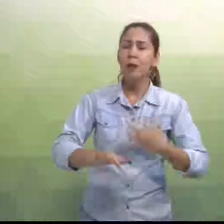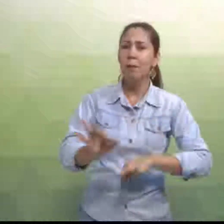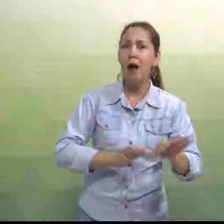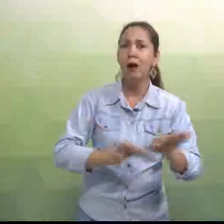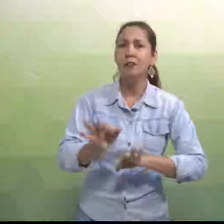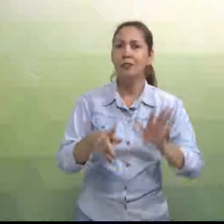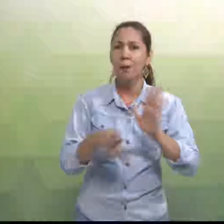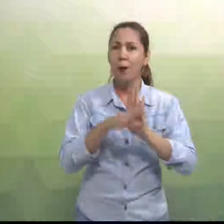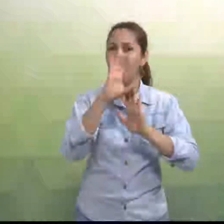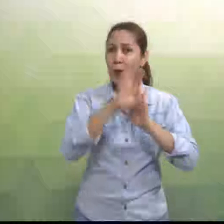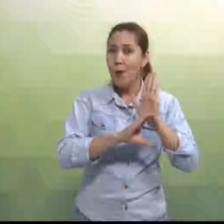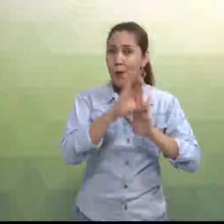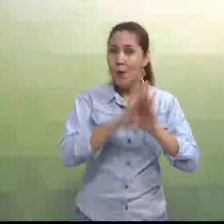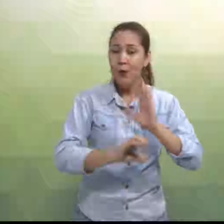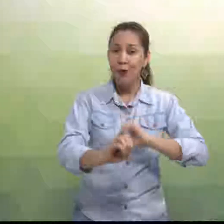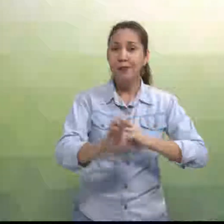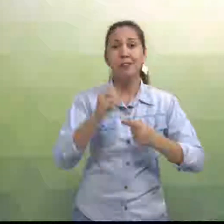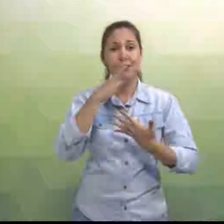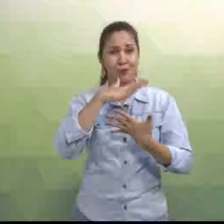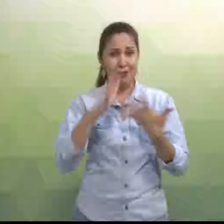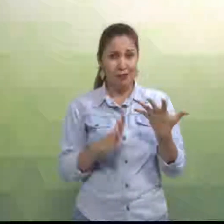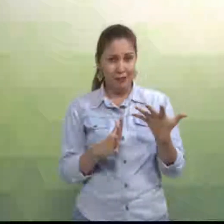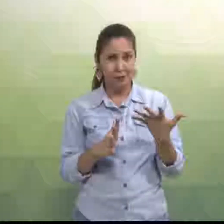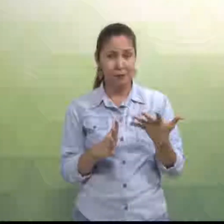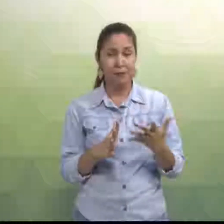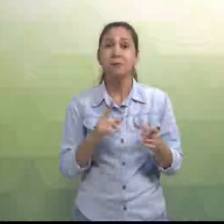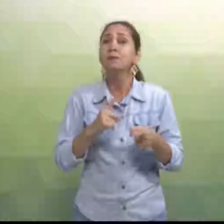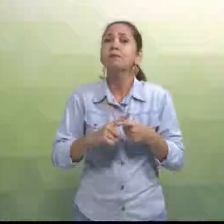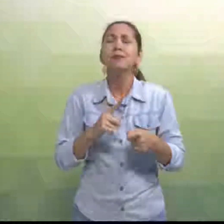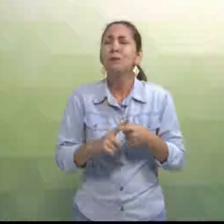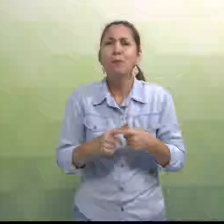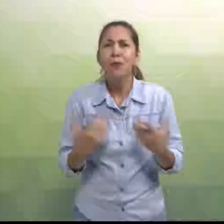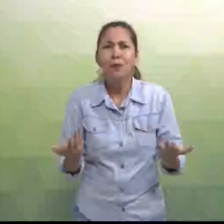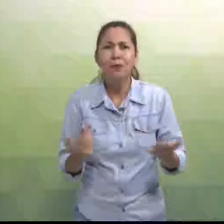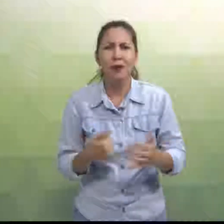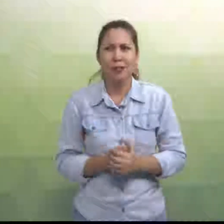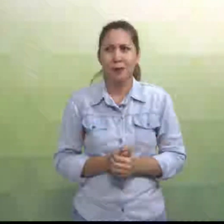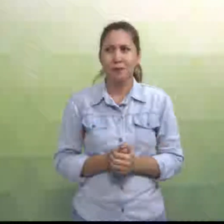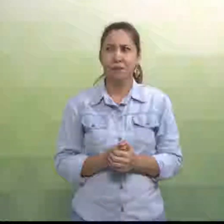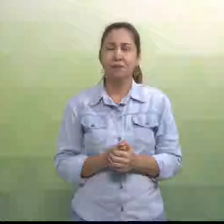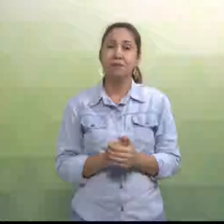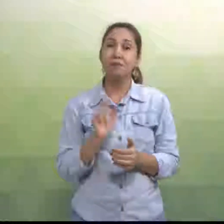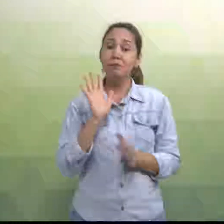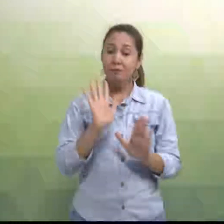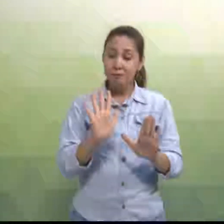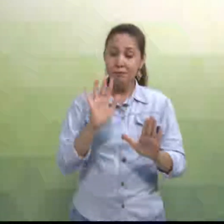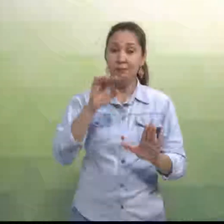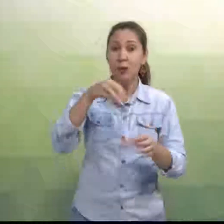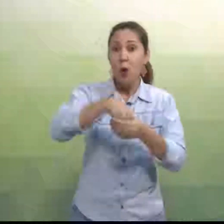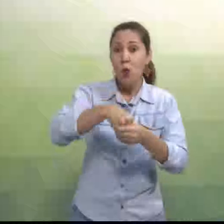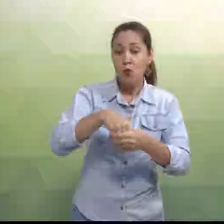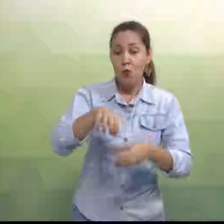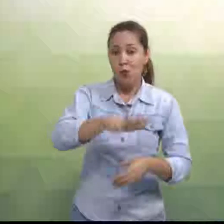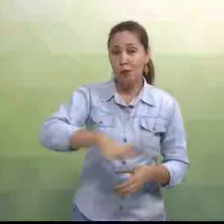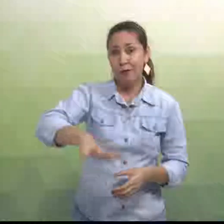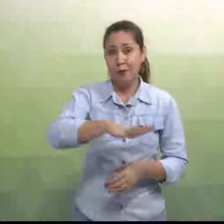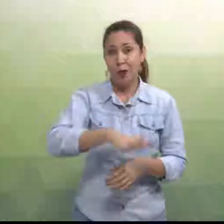linguística devem andar juntas e devem constar no currículo para o ensino da Libras. Por quê? Nesse